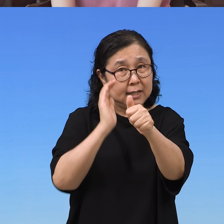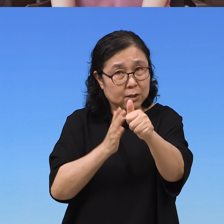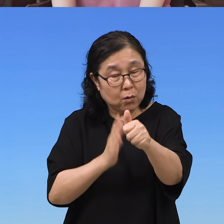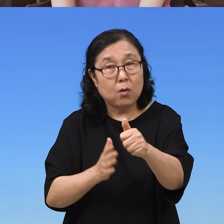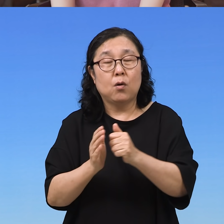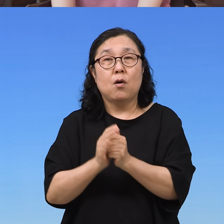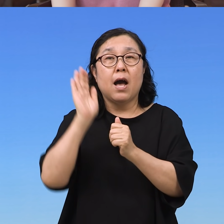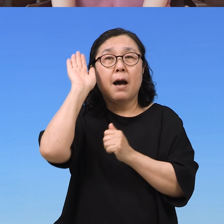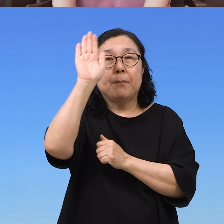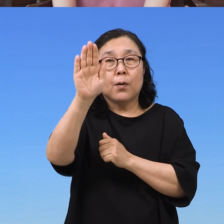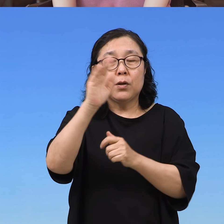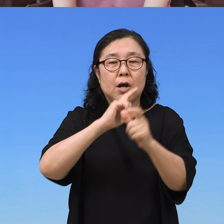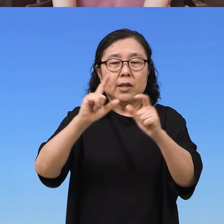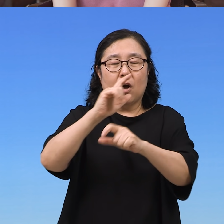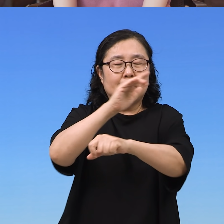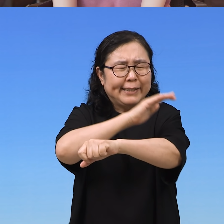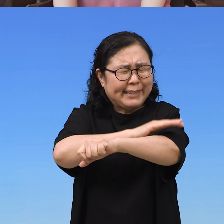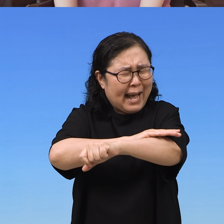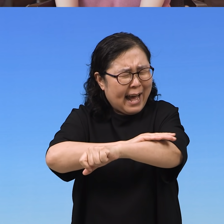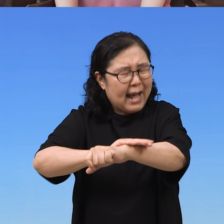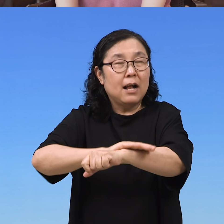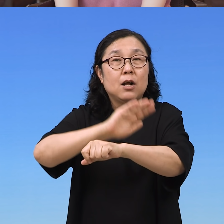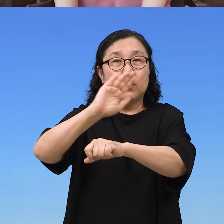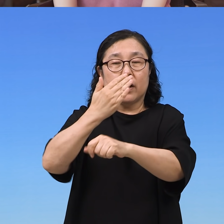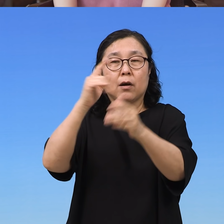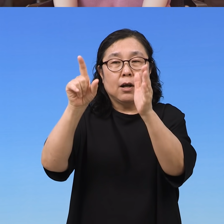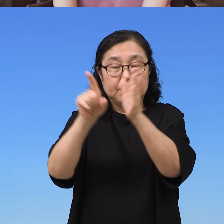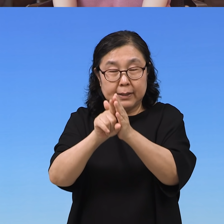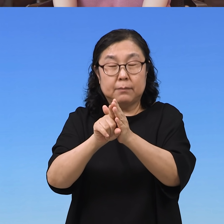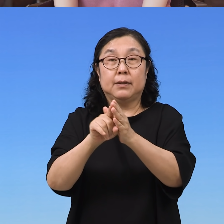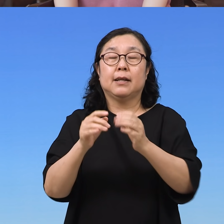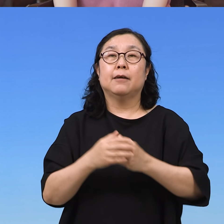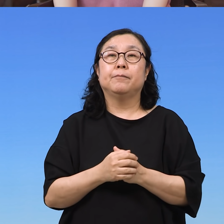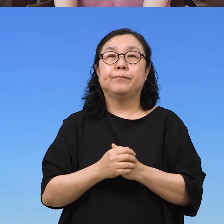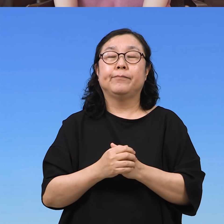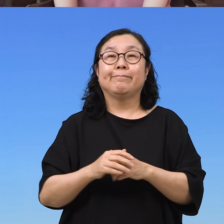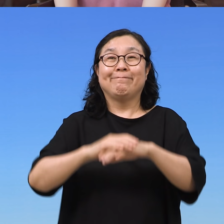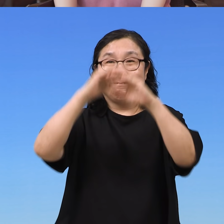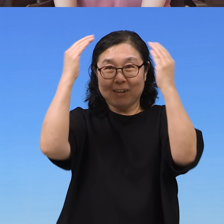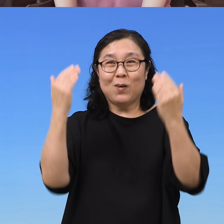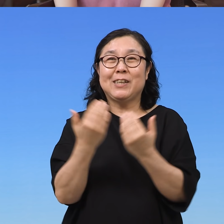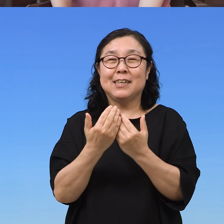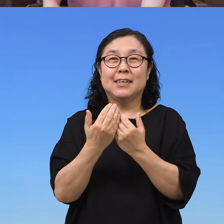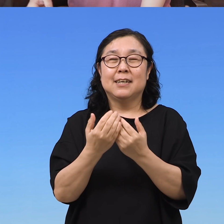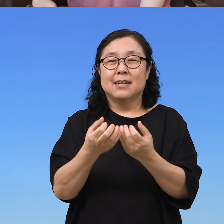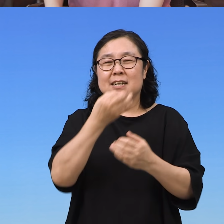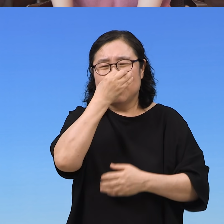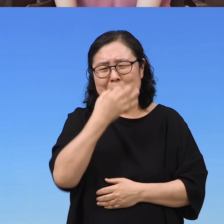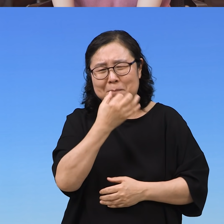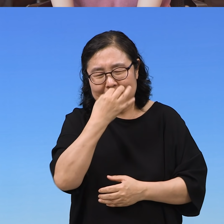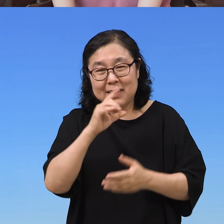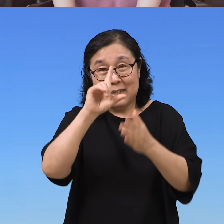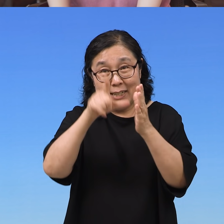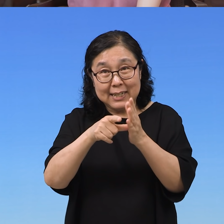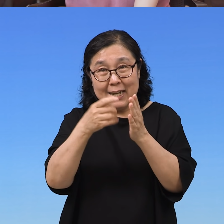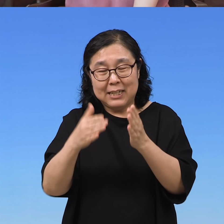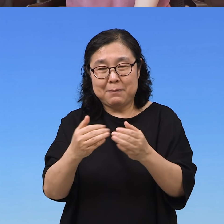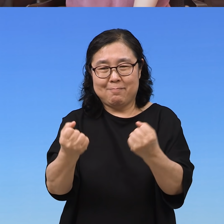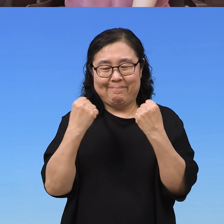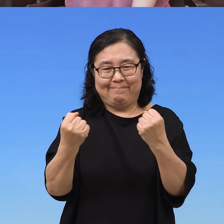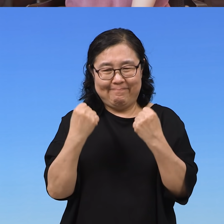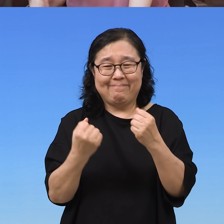승리하시고 앞으로도 정말 더 잘 될 거라고 믿습니다. 다들 정말 이 힘든